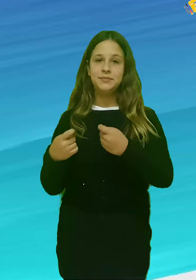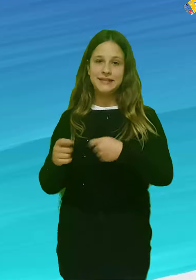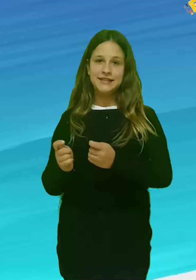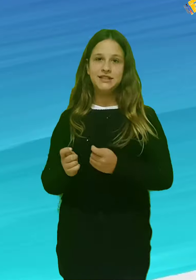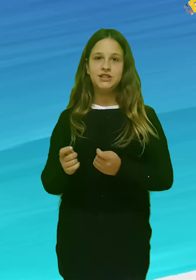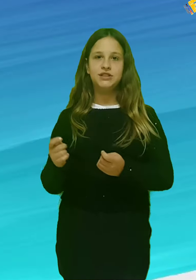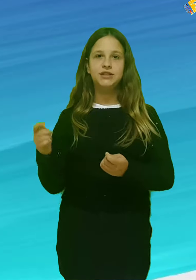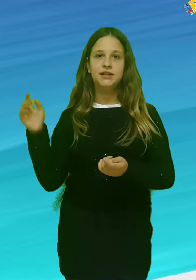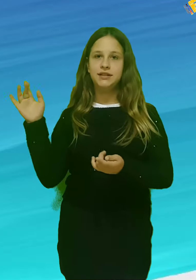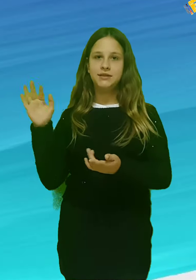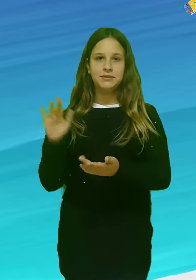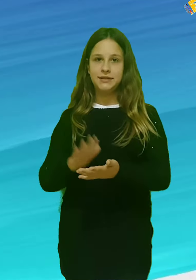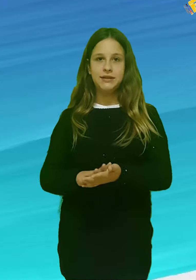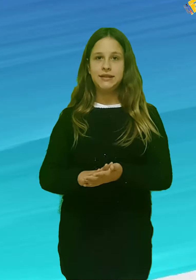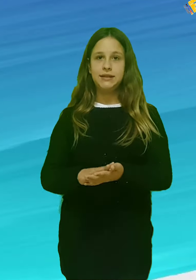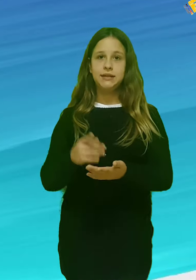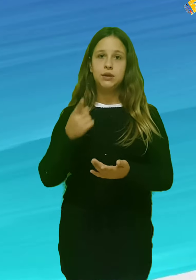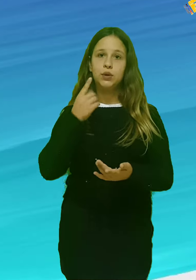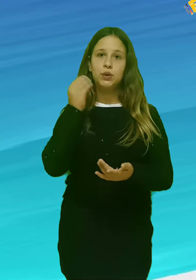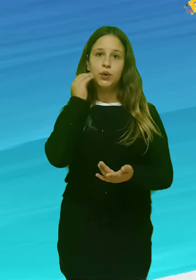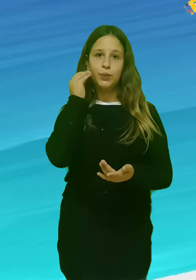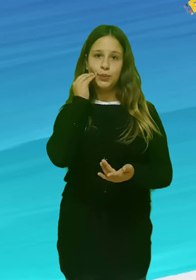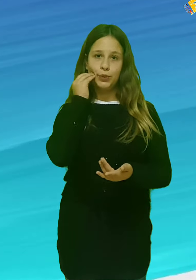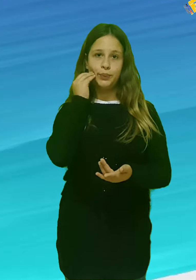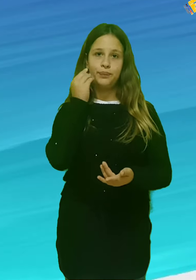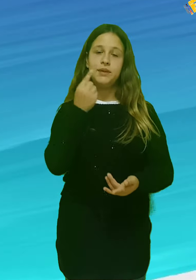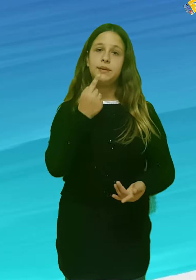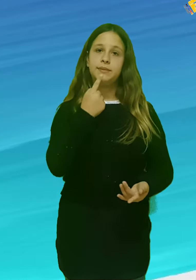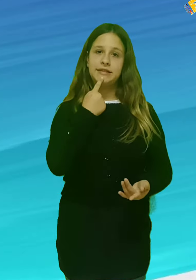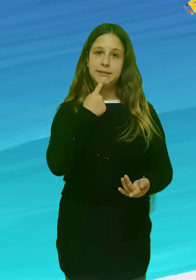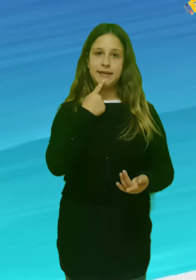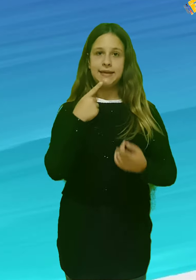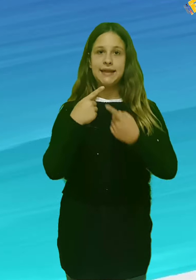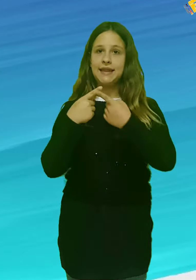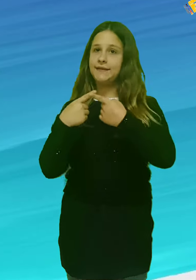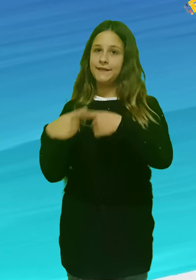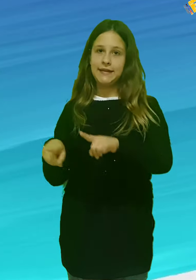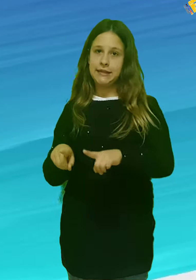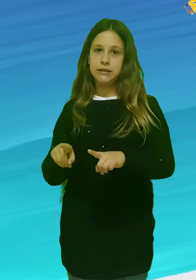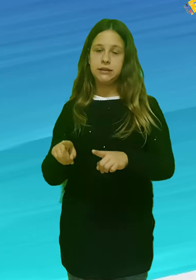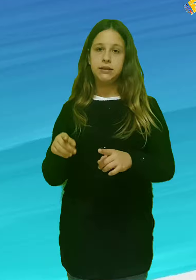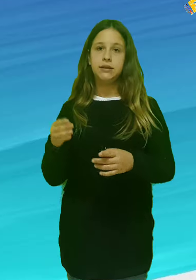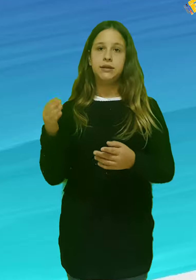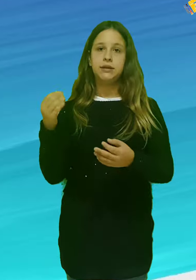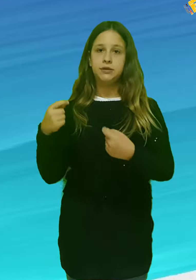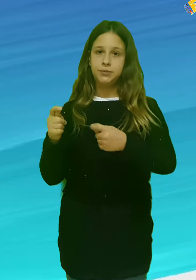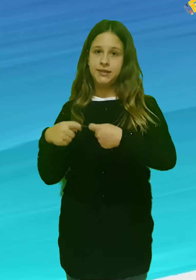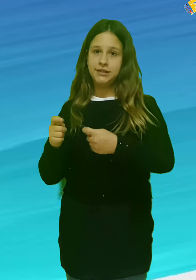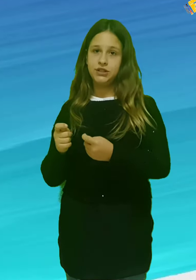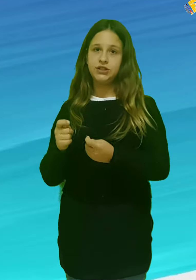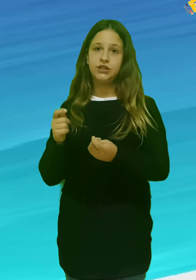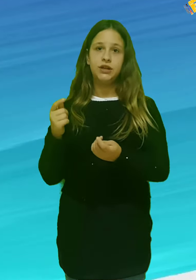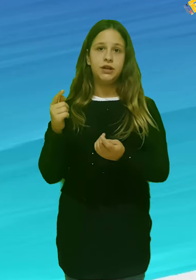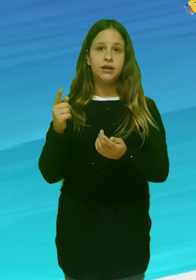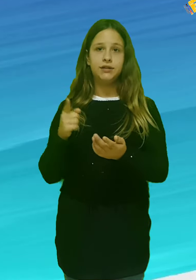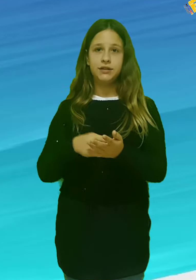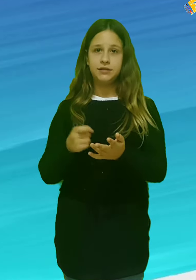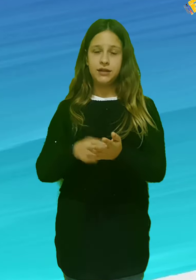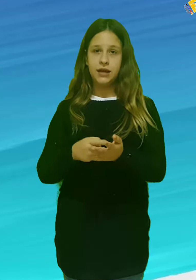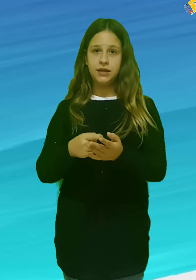Para o fazermos, temos que saber distinguir entre despesas necessárias, principais, e as despesas que não necessitamos muito, ou